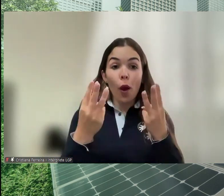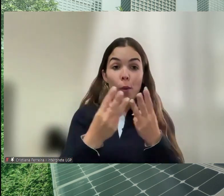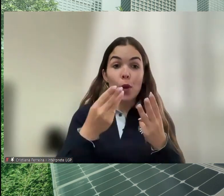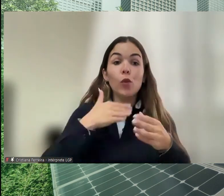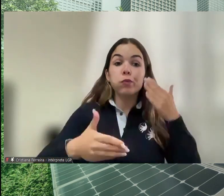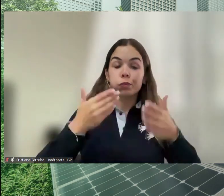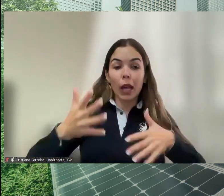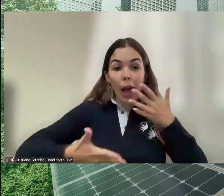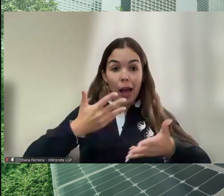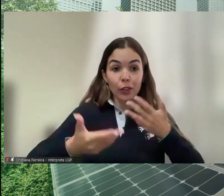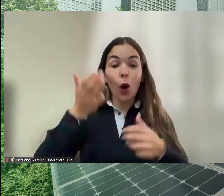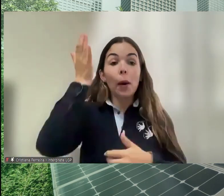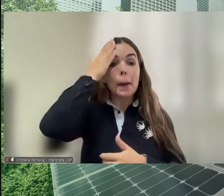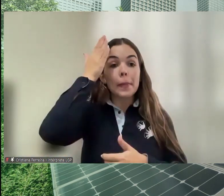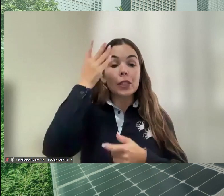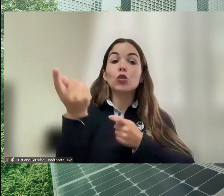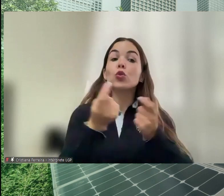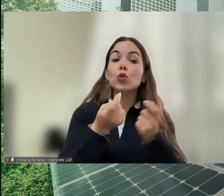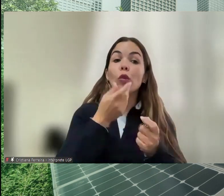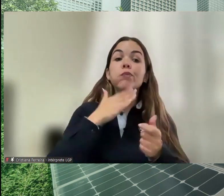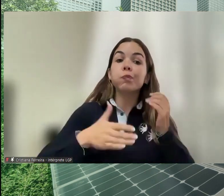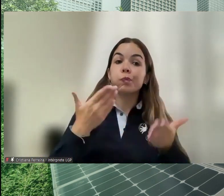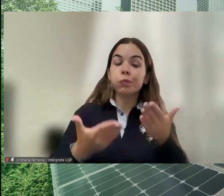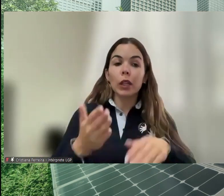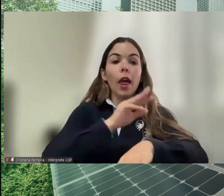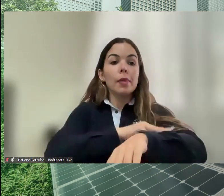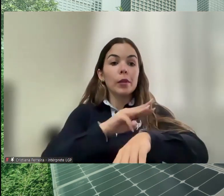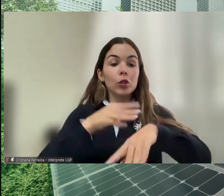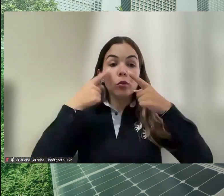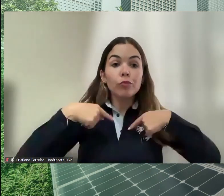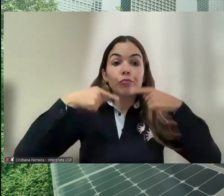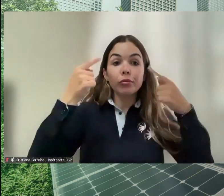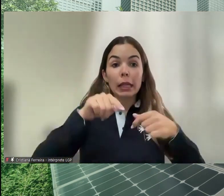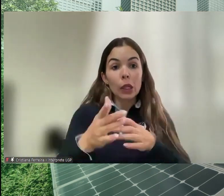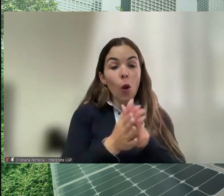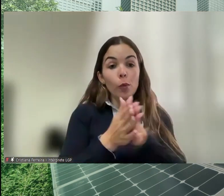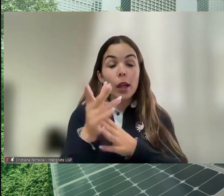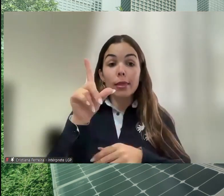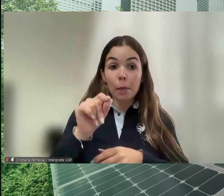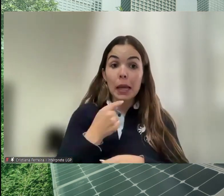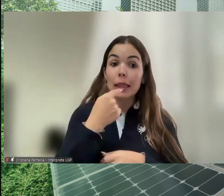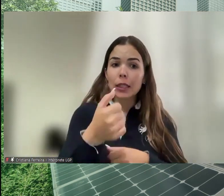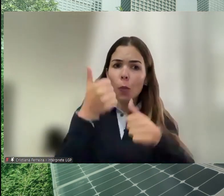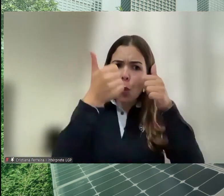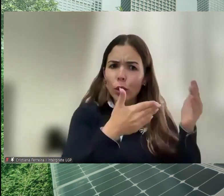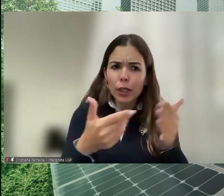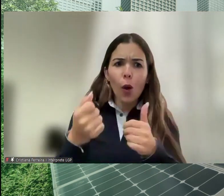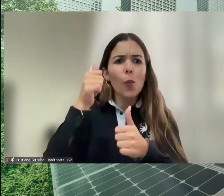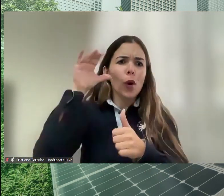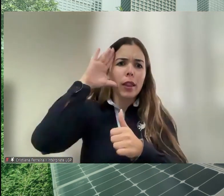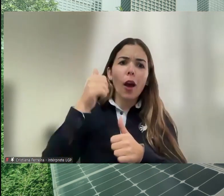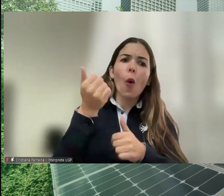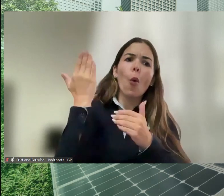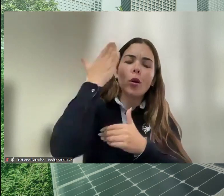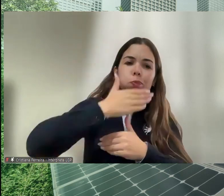em Ação, Capacitação e Gestão Sustentável na Administração Pública. Aqui uma oportunidade também para dizer bom dia, boa tarde ou boa noite